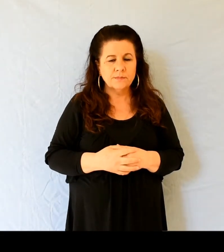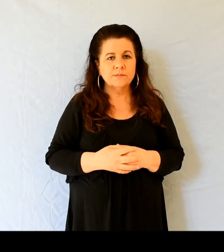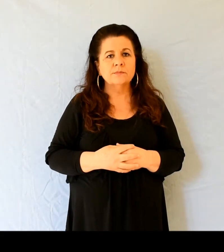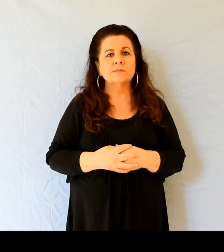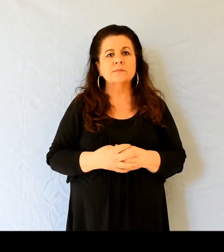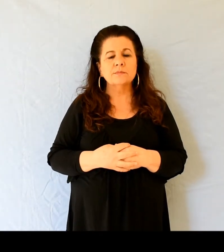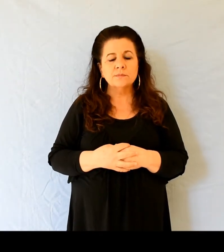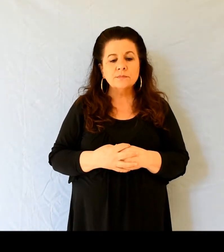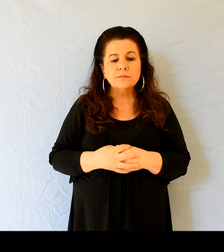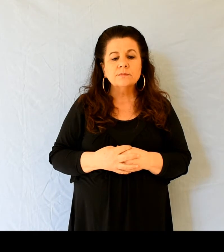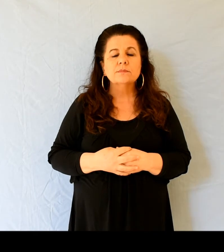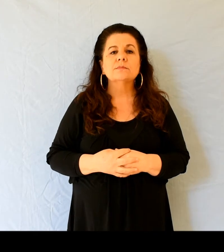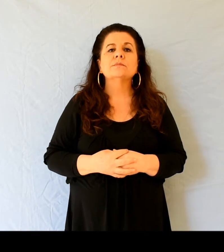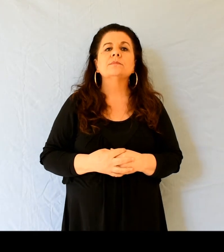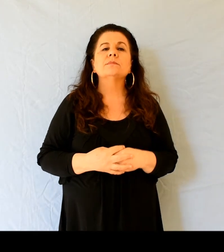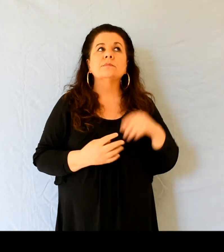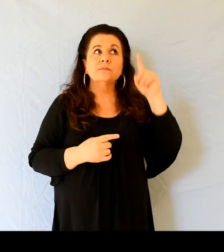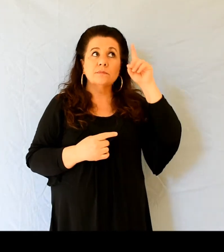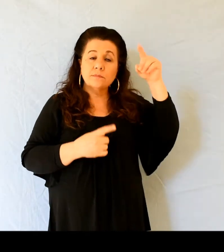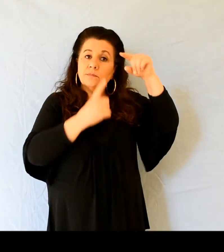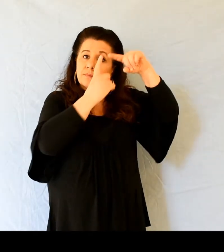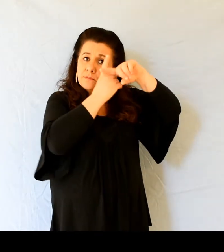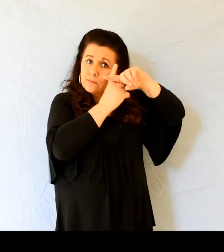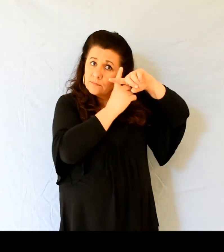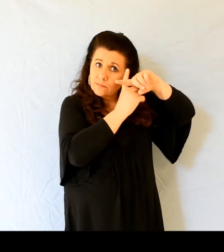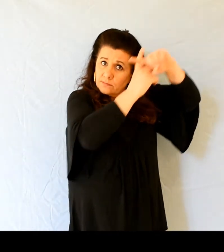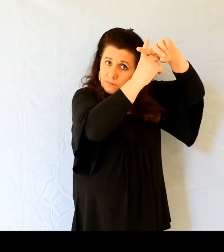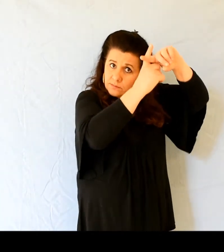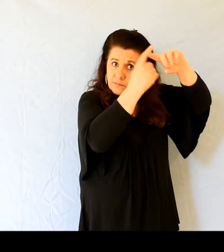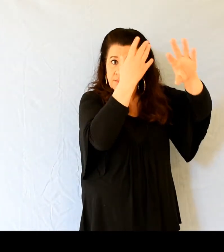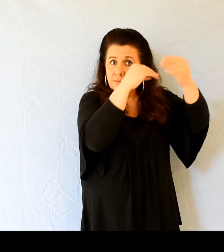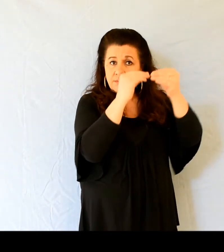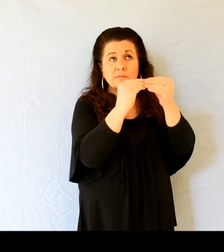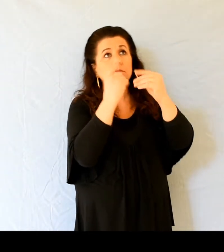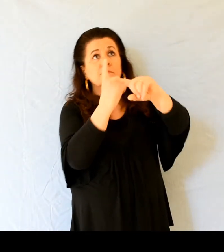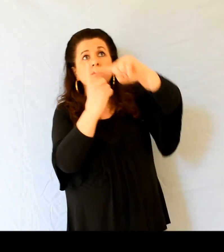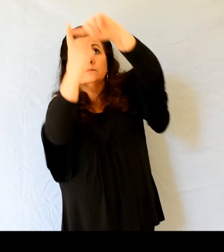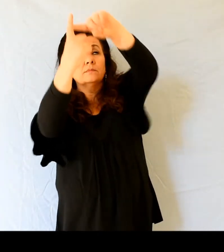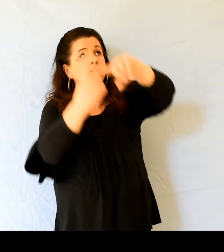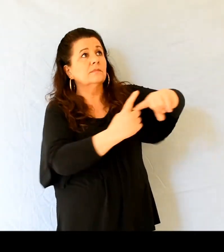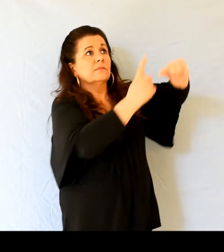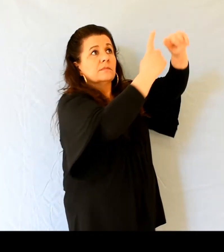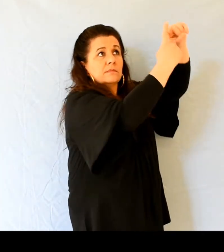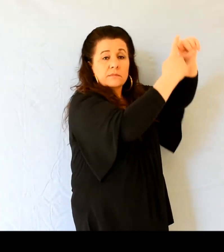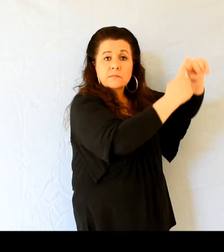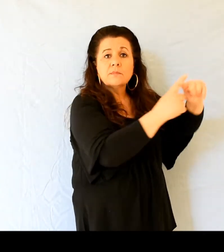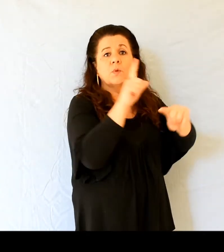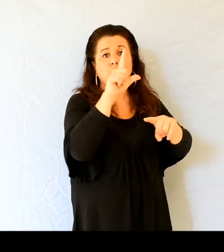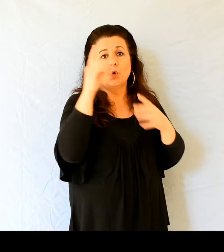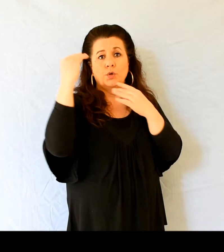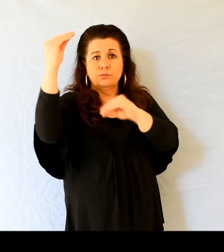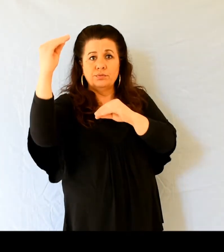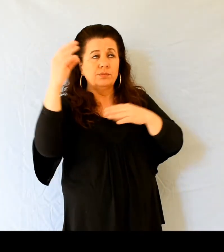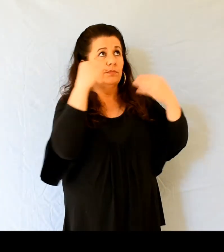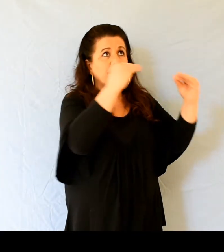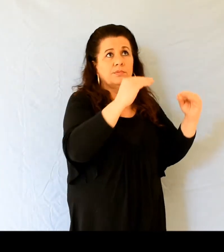Avec lui, il crucifie 2 bandits, l'un à sa droite, l'autre à sa gauche.